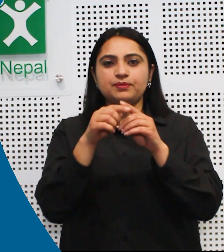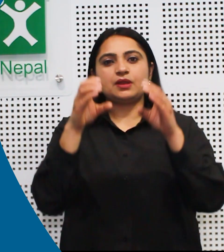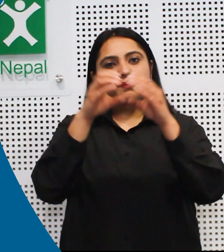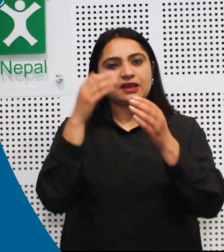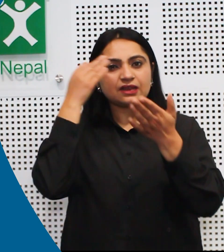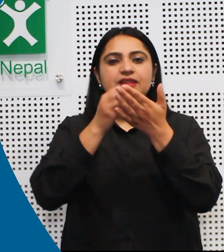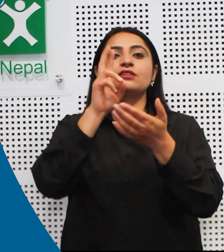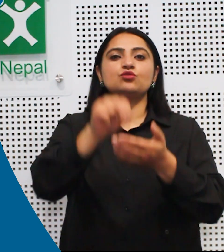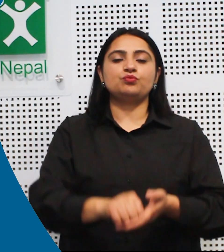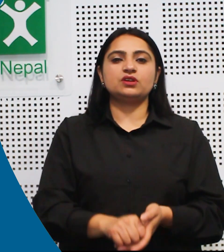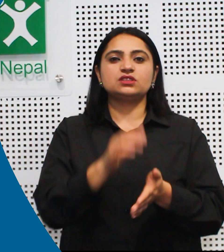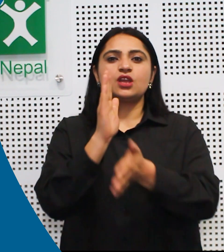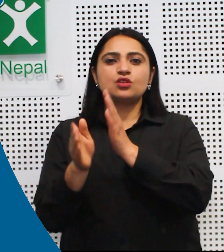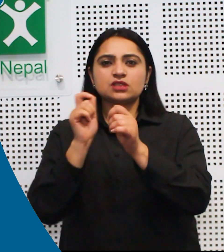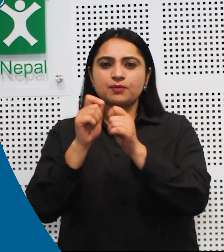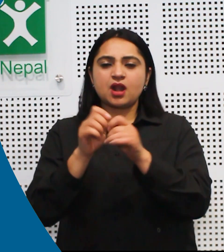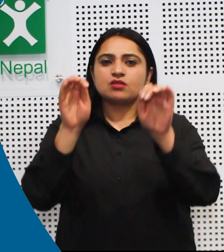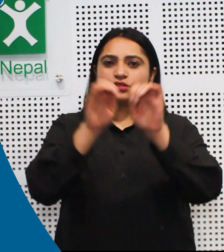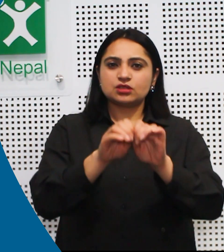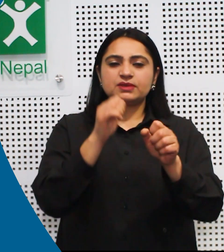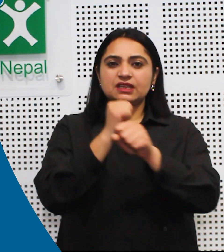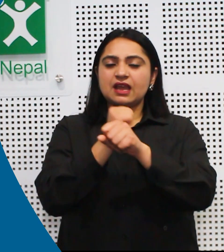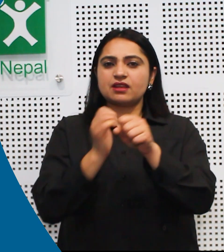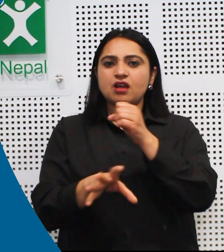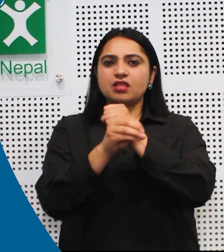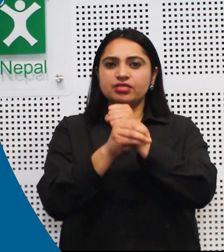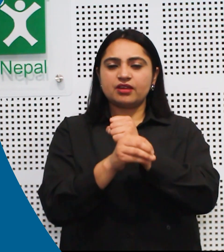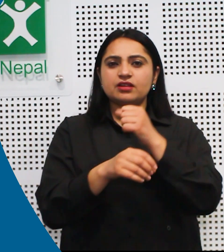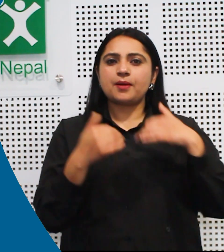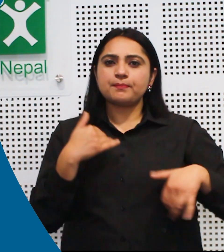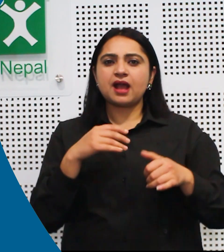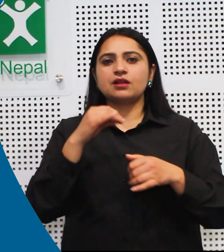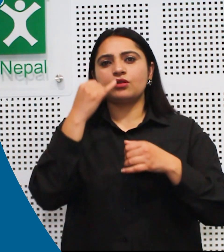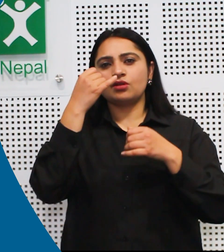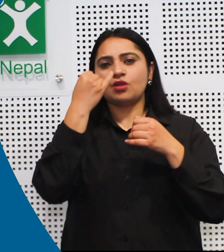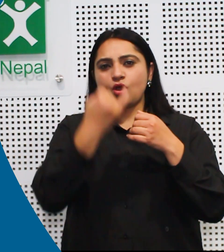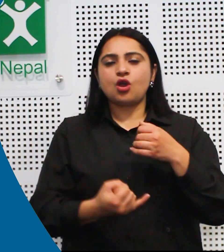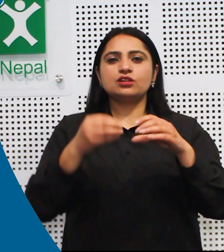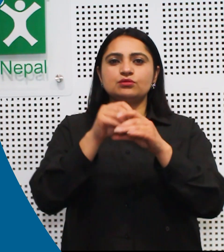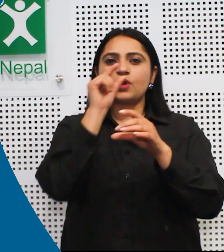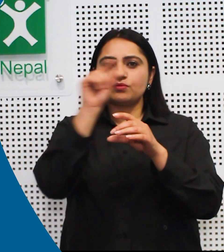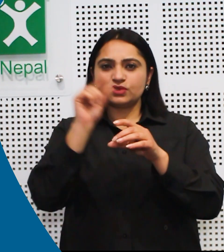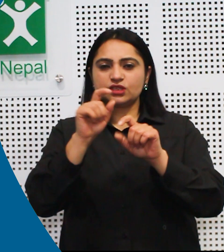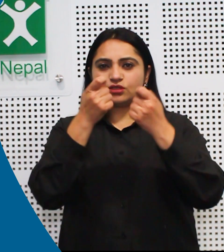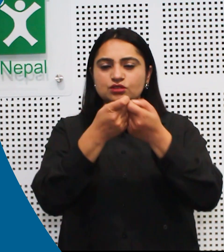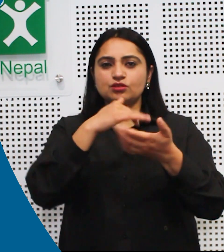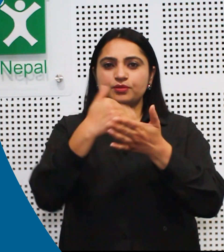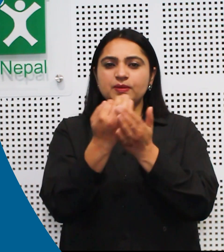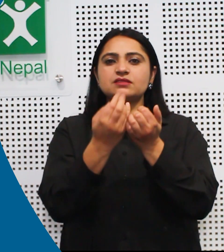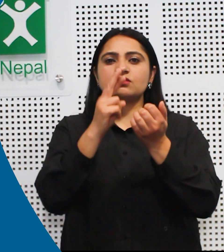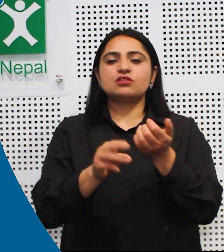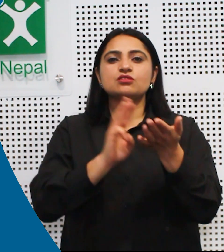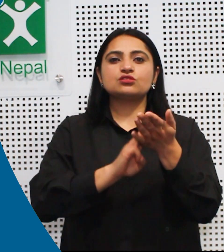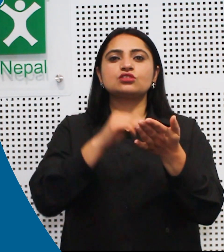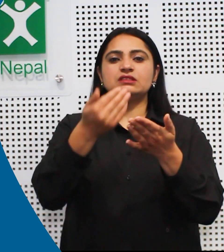जानुपर्छ। योजना तर्जुमा सम्बन्धी कार्य अन्तर्गत माघ मसान्तसम्ममा विषयगत क्षेत्र विभाजन गरी